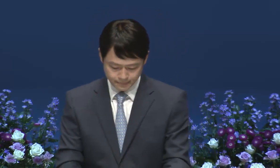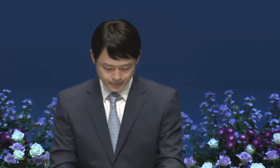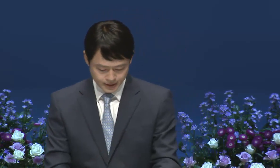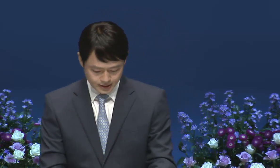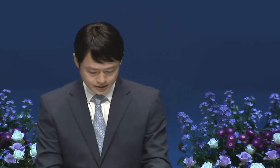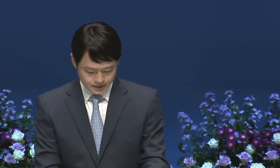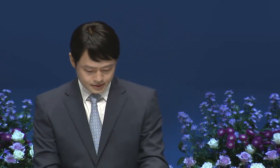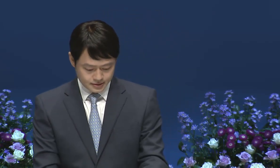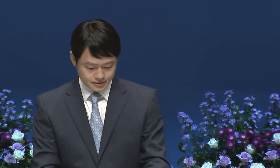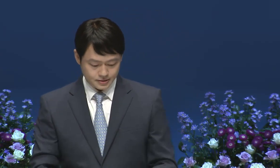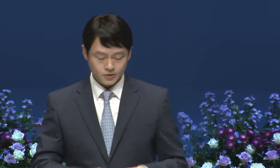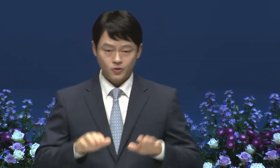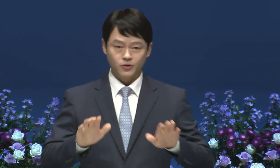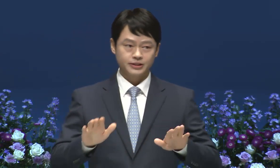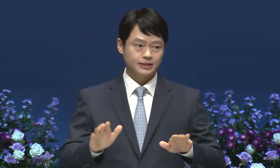귀한 통역사들이십니다.